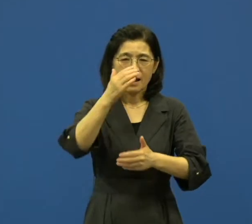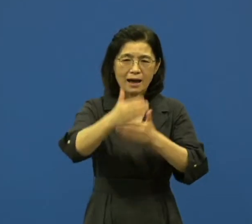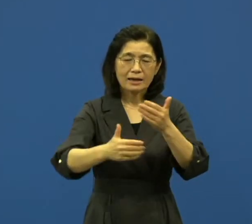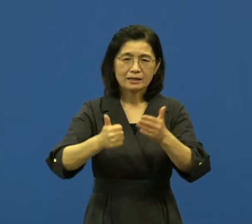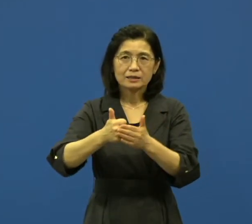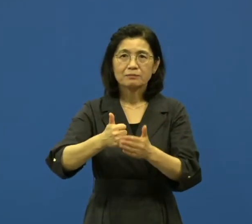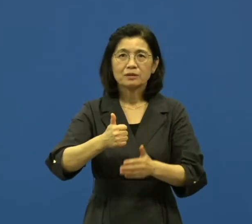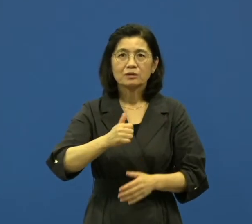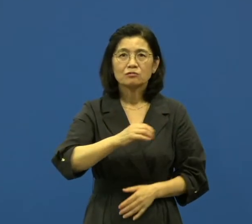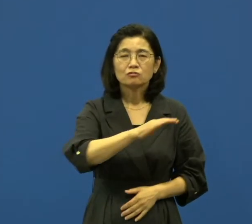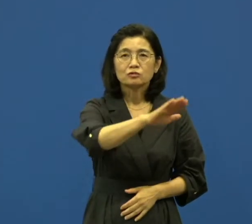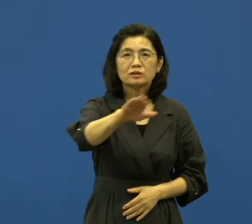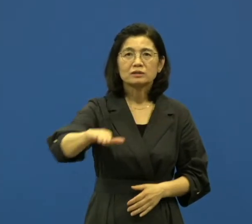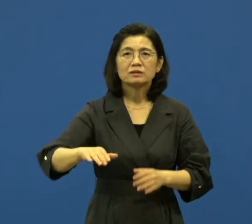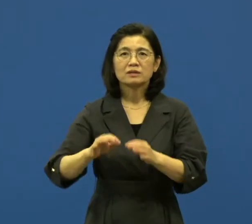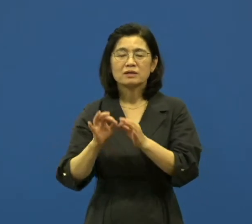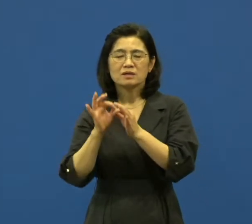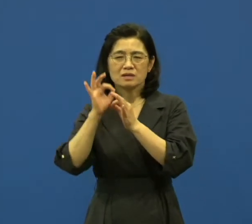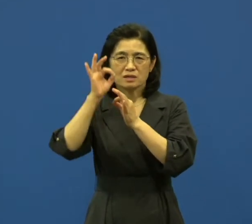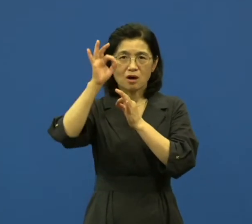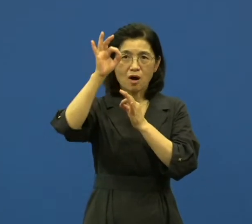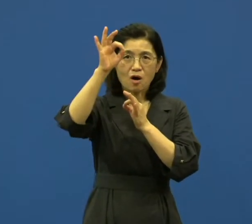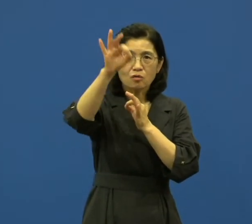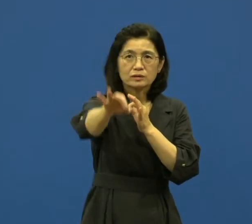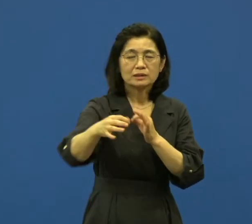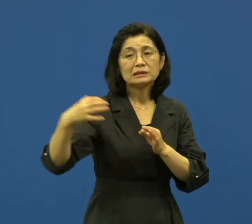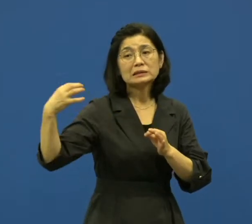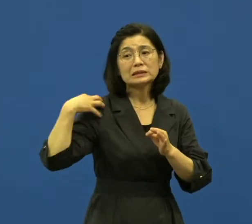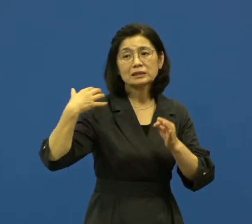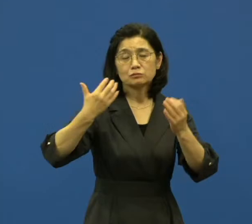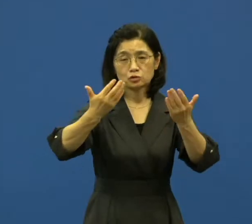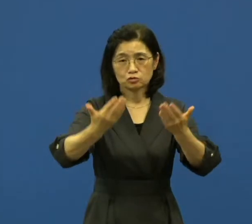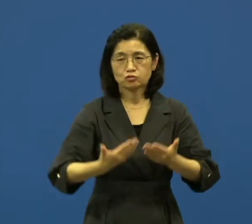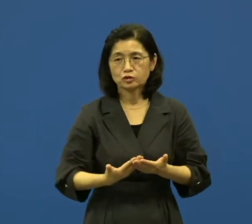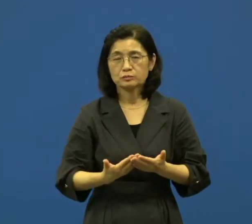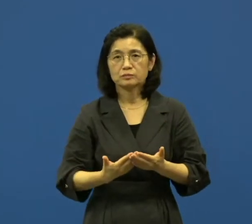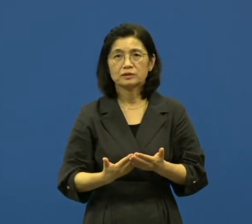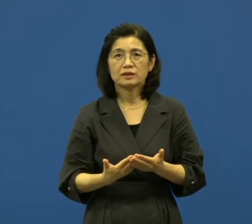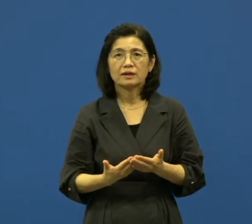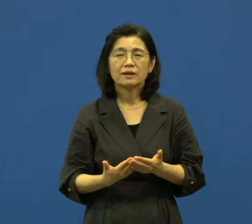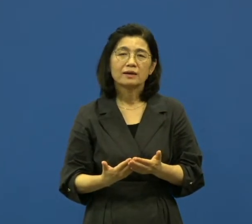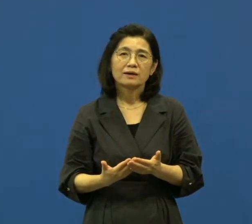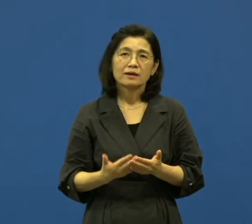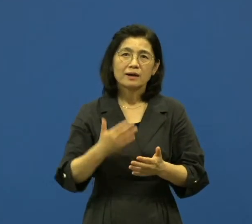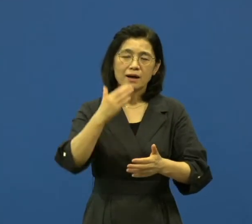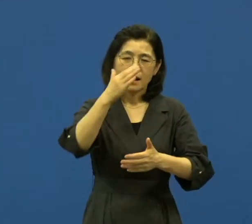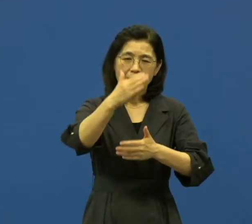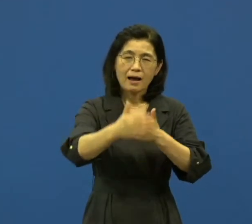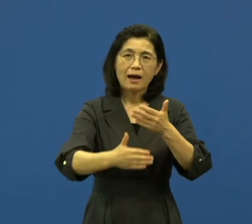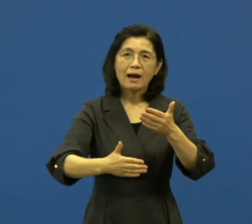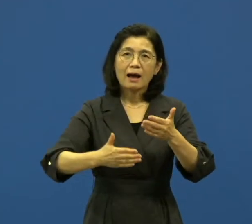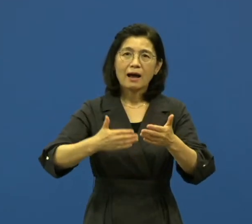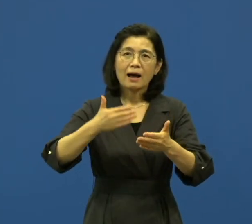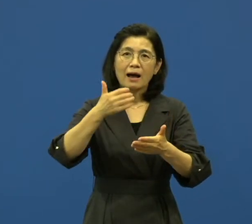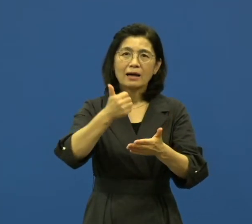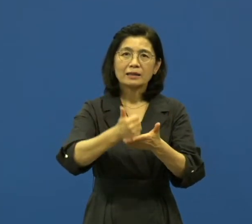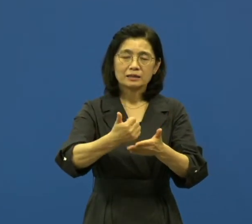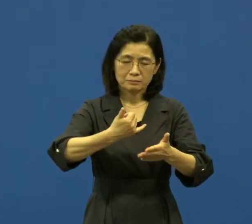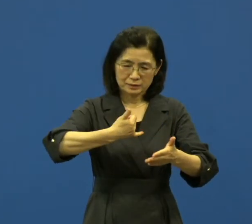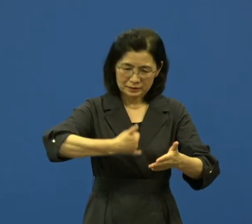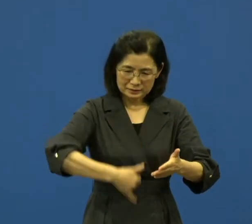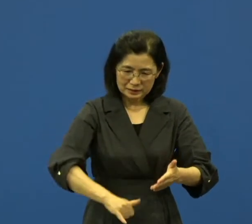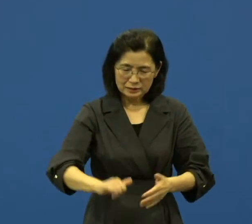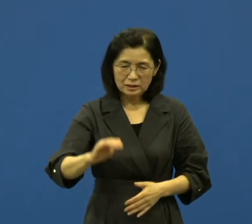영원히 응응하십니다. 예수 그리스도 안에서 그분을 믿고 그분으로 인하여 구원을 얻고 하나님의 자녀가 된 이후에 우리의